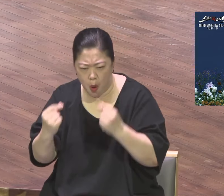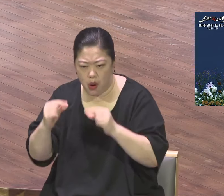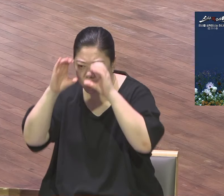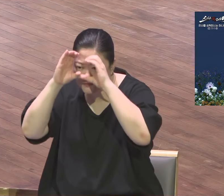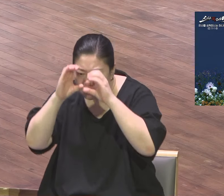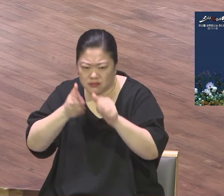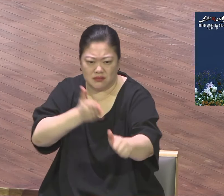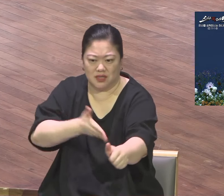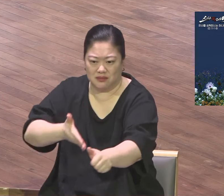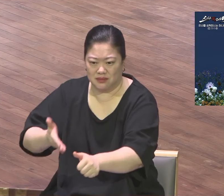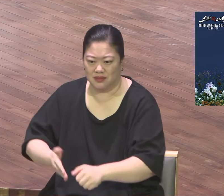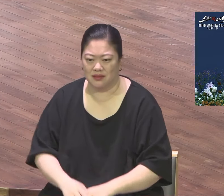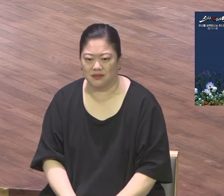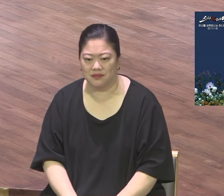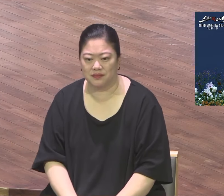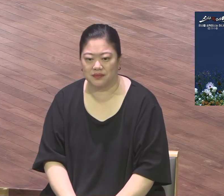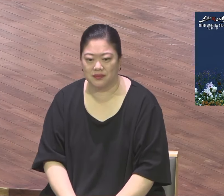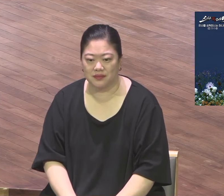그게 영적인 사람이에요.